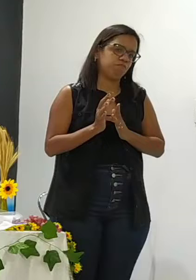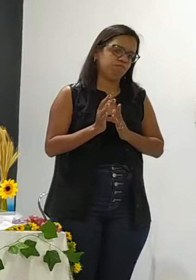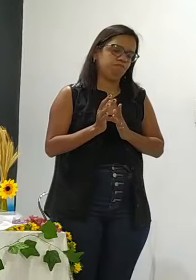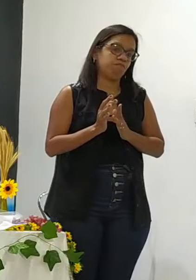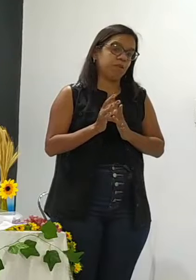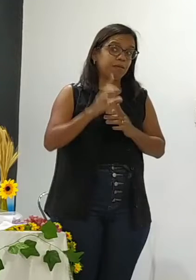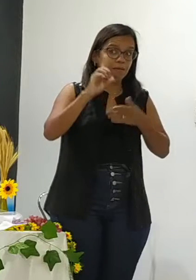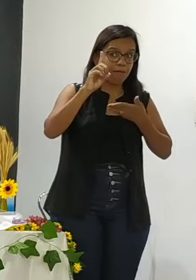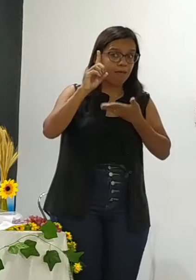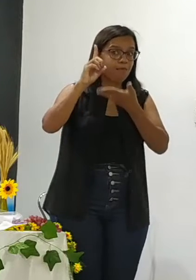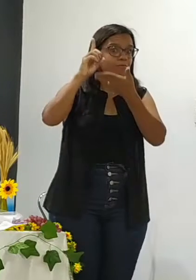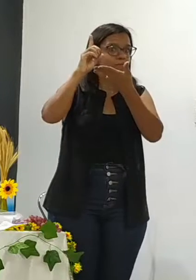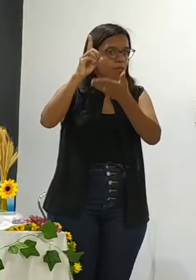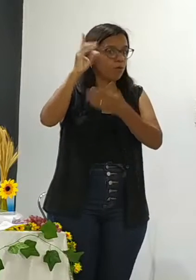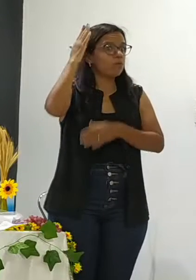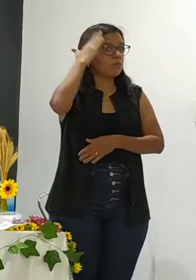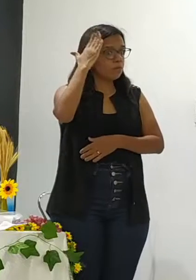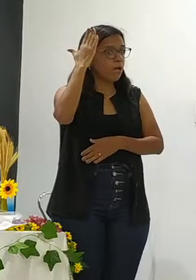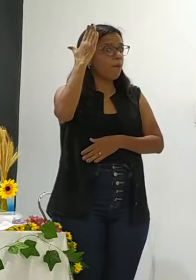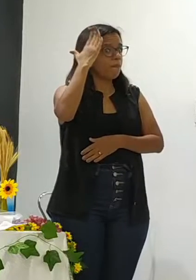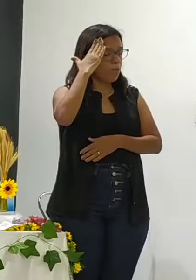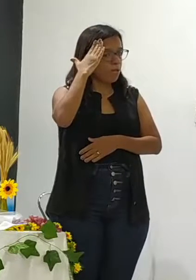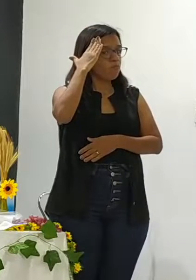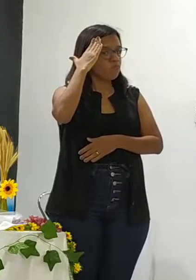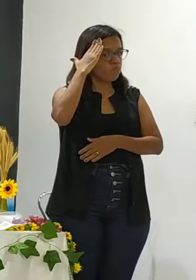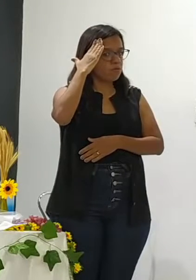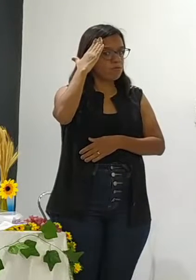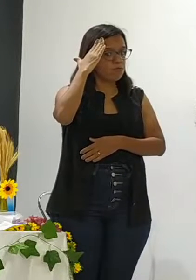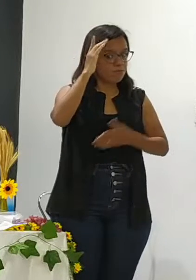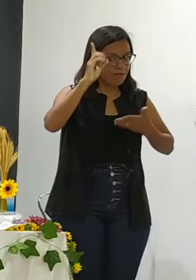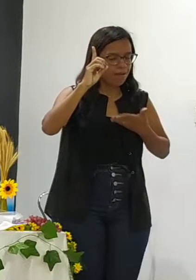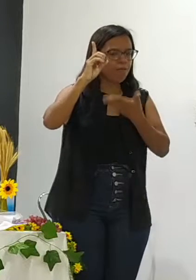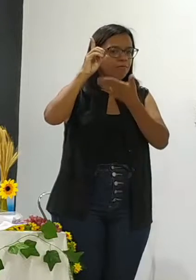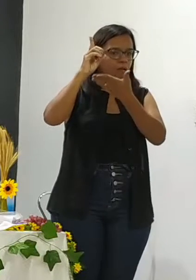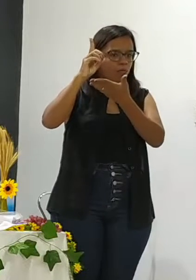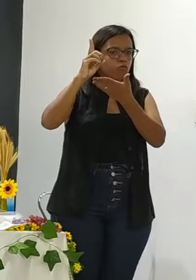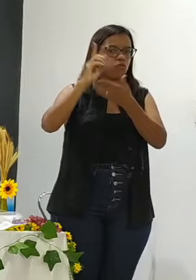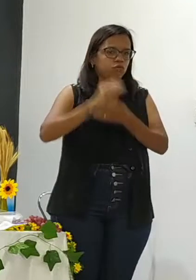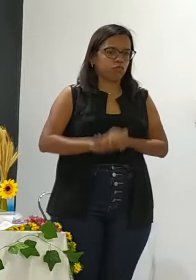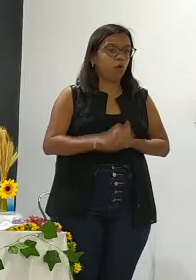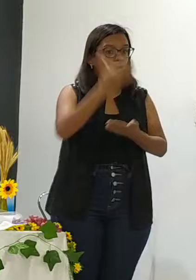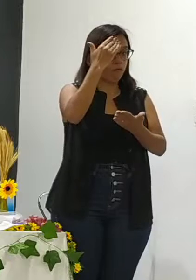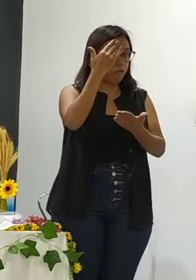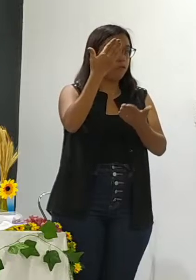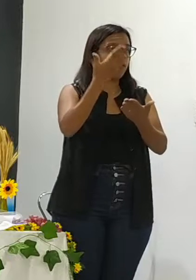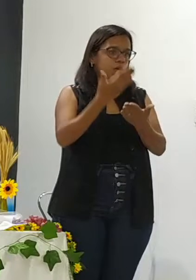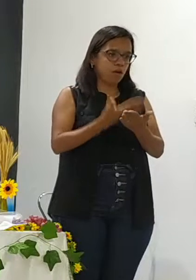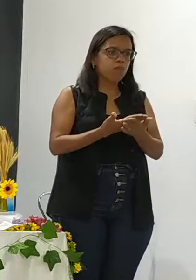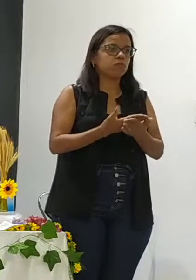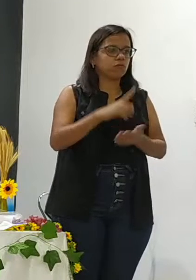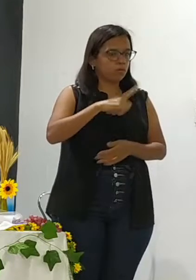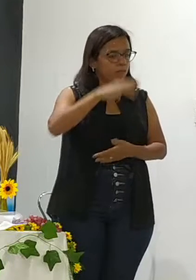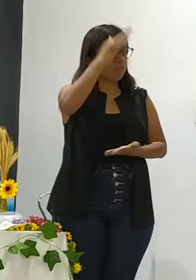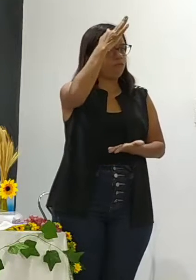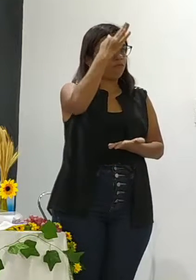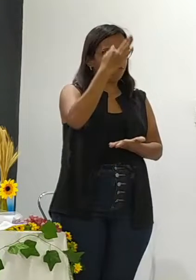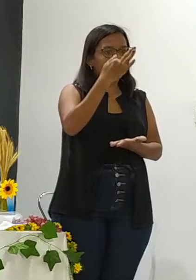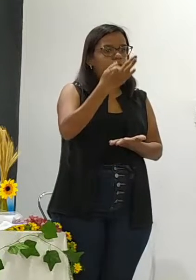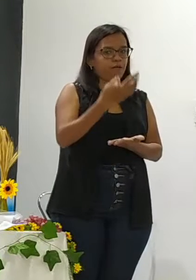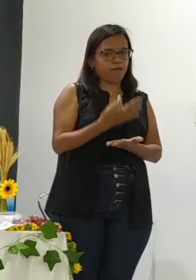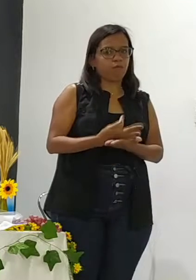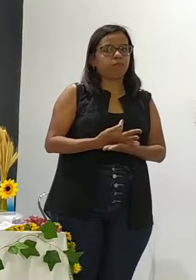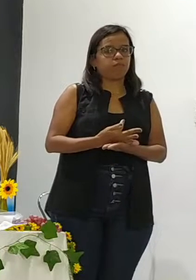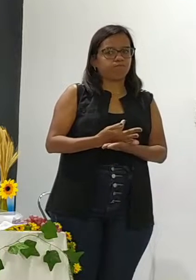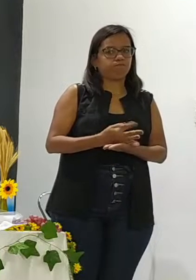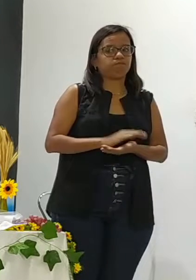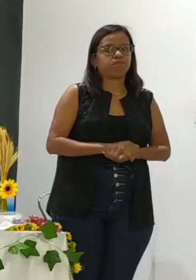Jesus que é Deus, e nós sabemos que Ele é Deus. Nós confiamos nisso, nós temos fé. Ele